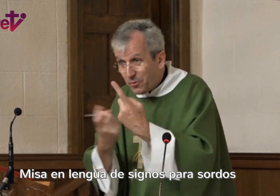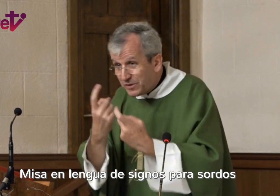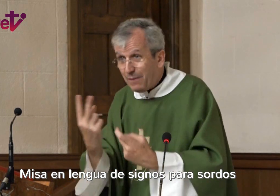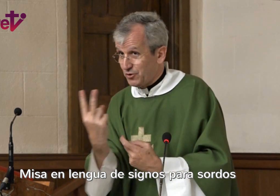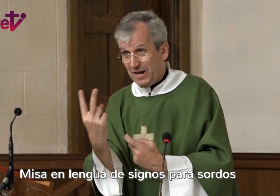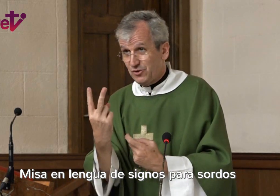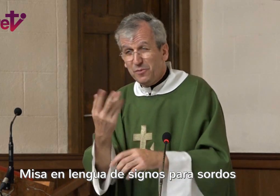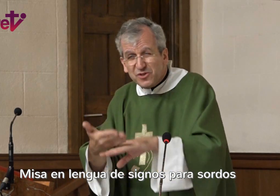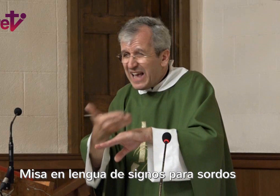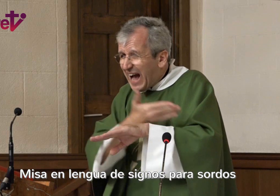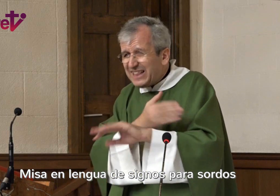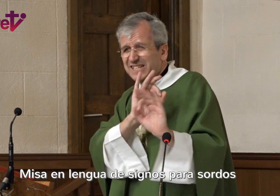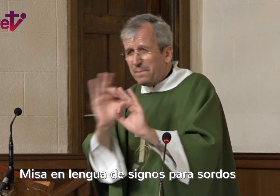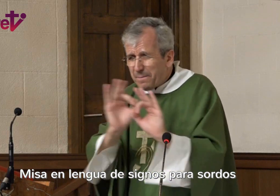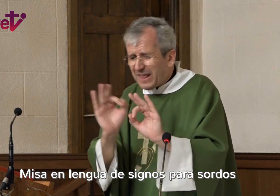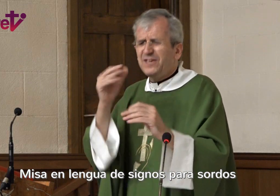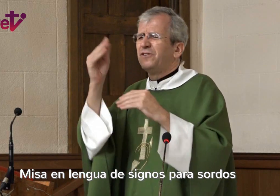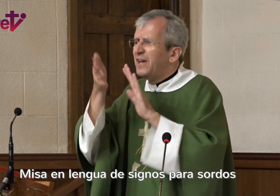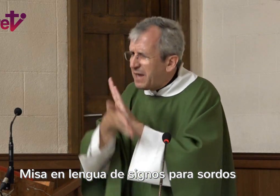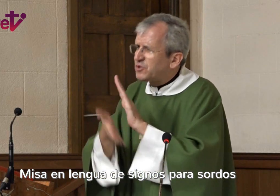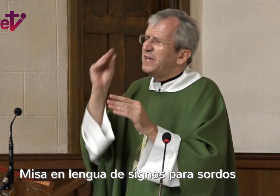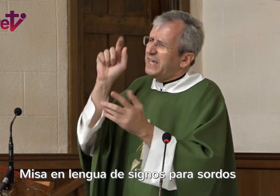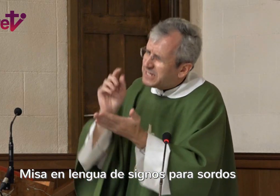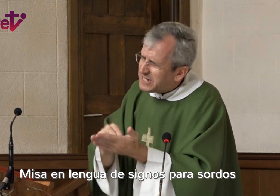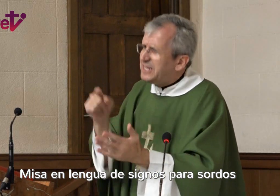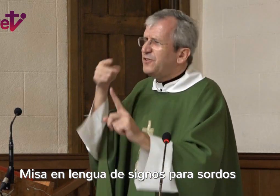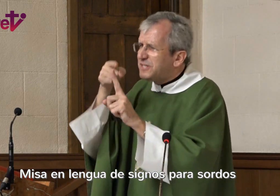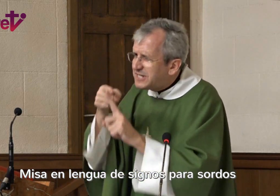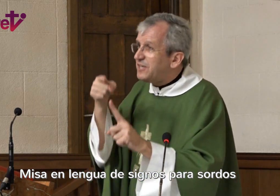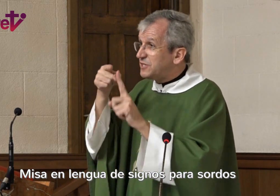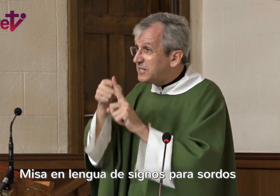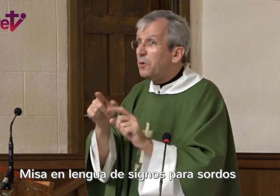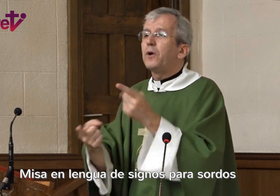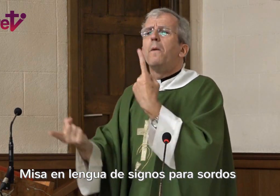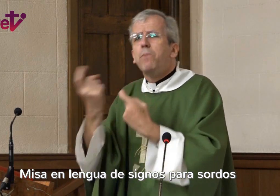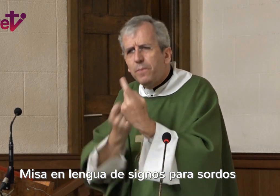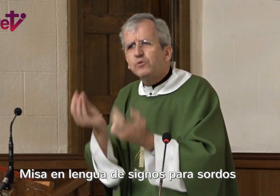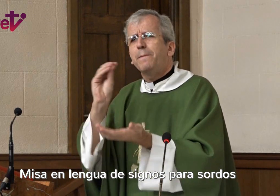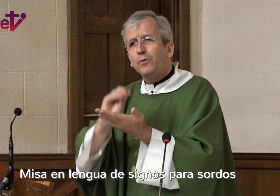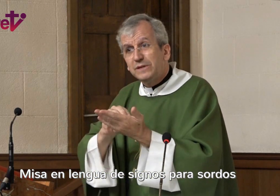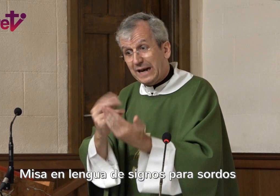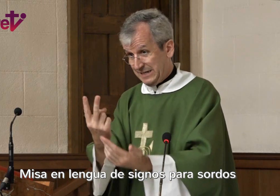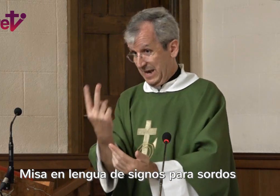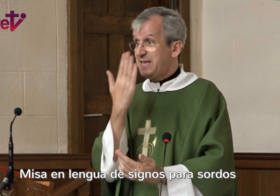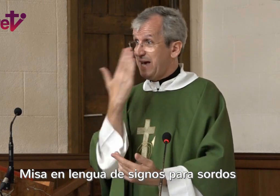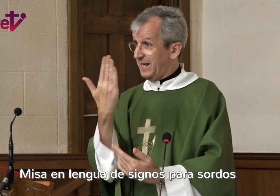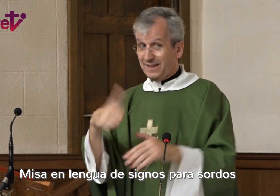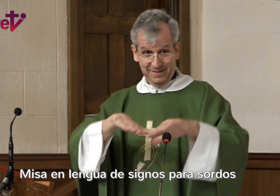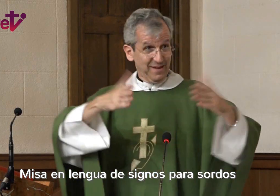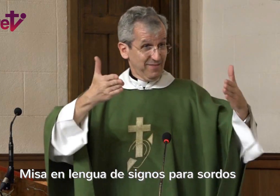preguntamos a los novios antes de la preparación hemos insistido insistido insistido volvemos a preguntarles ya delante